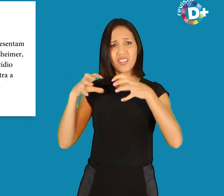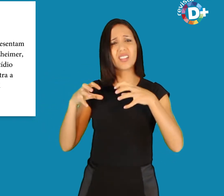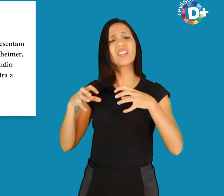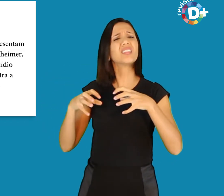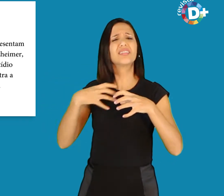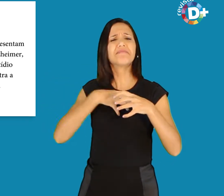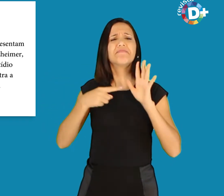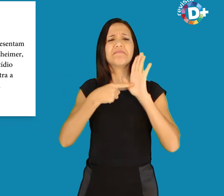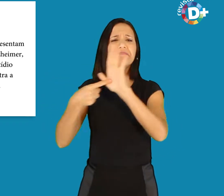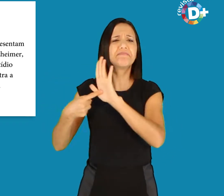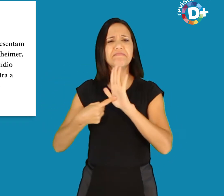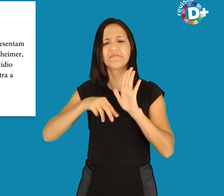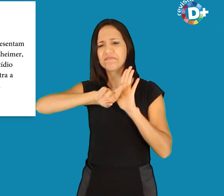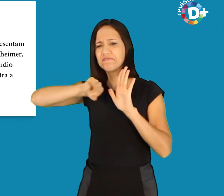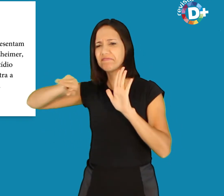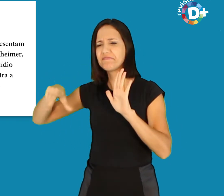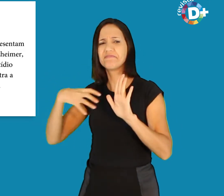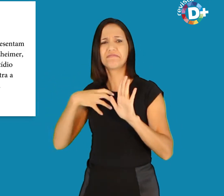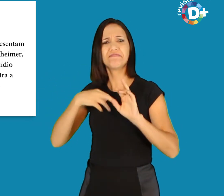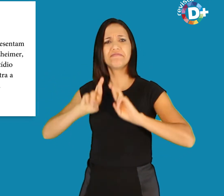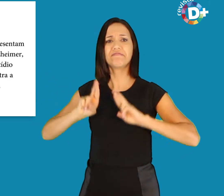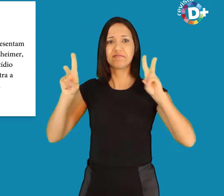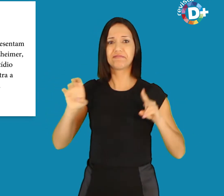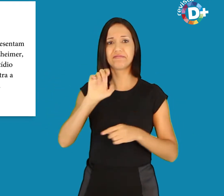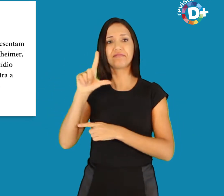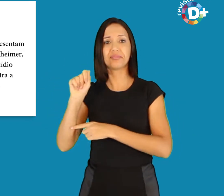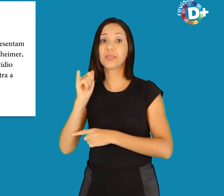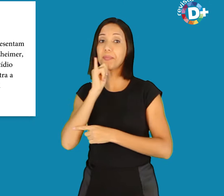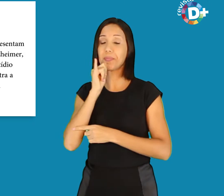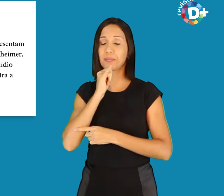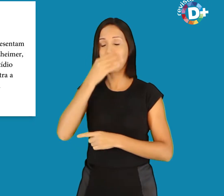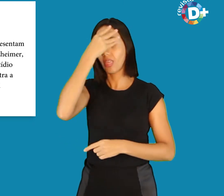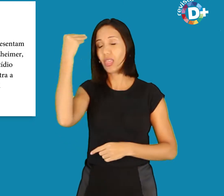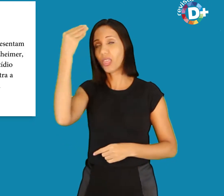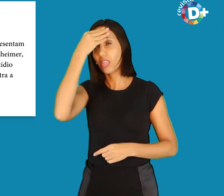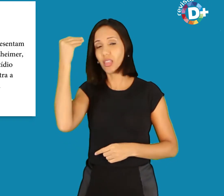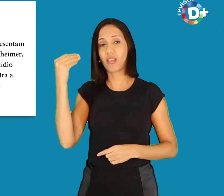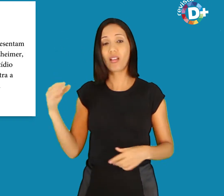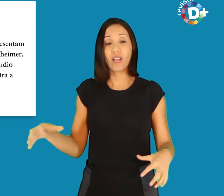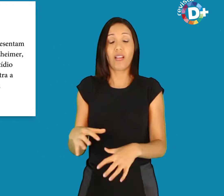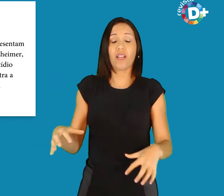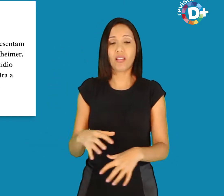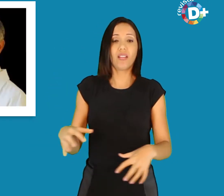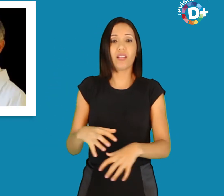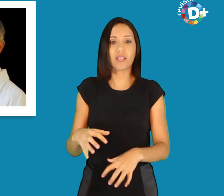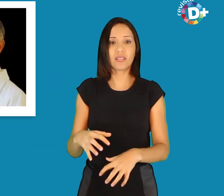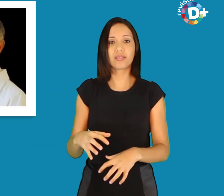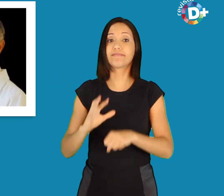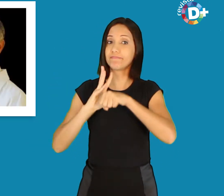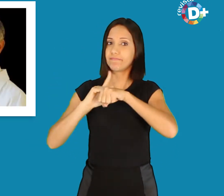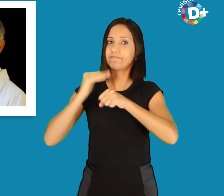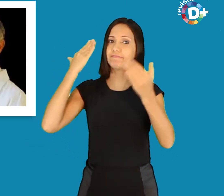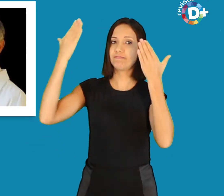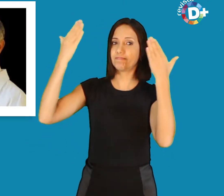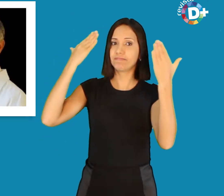outras nas quais se encontra a mutação mas a doença não se manifestou aponta o neurologista